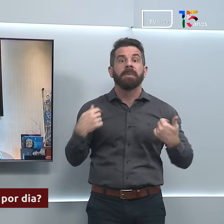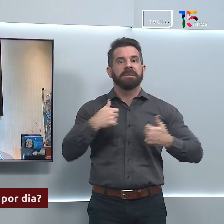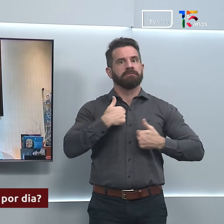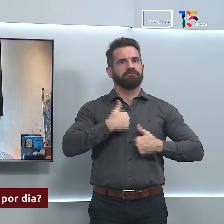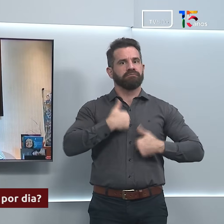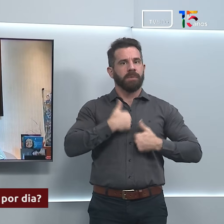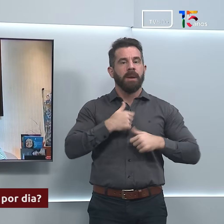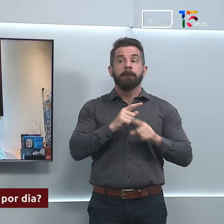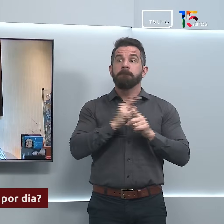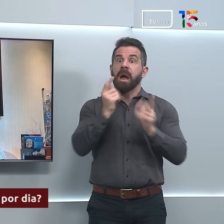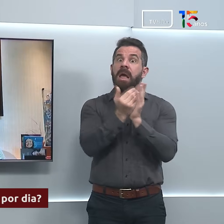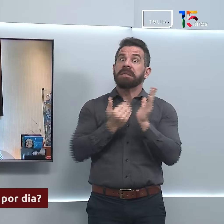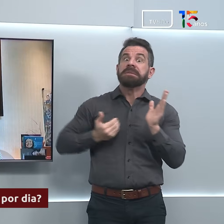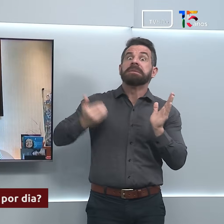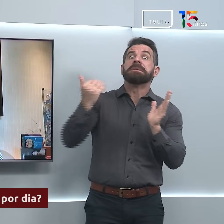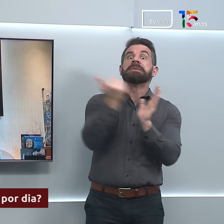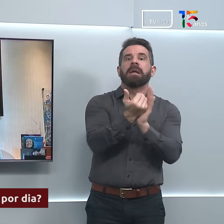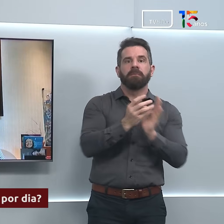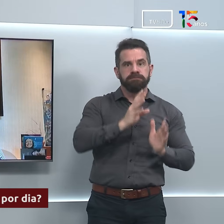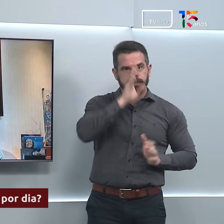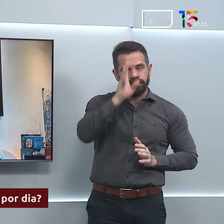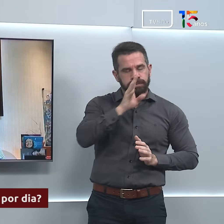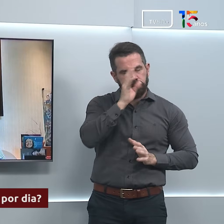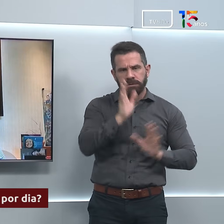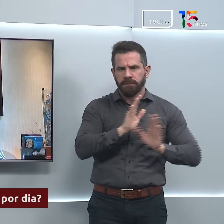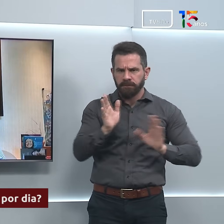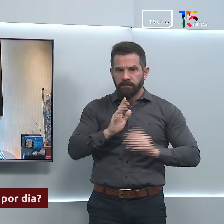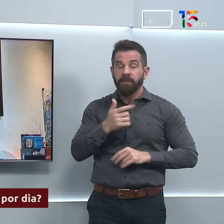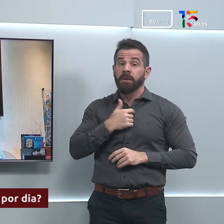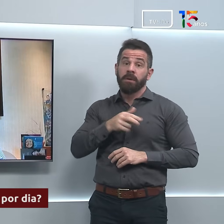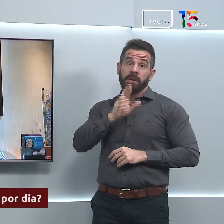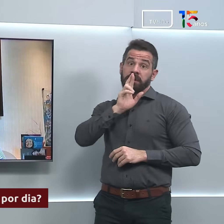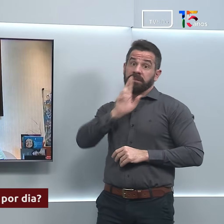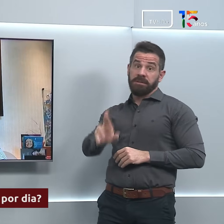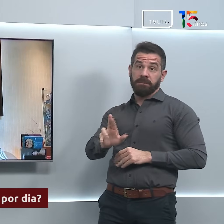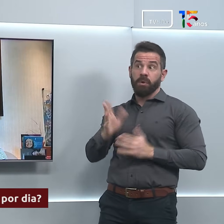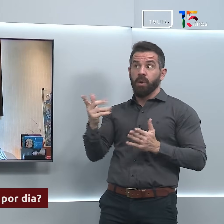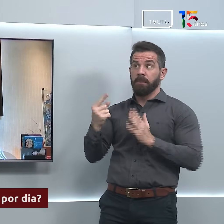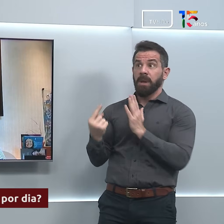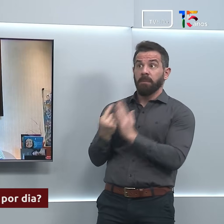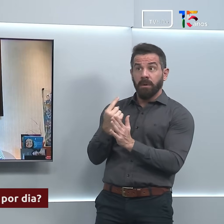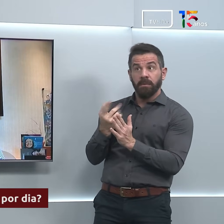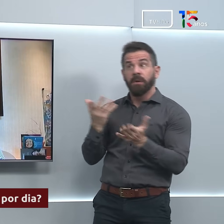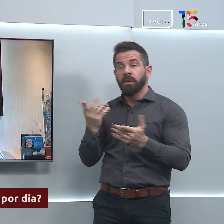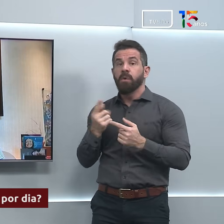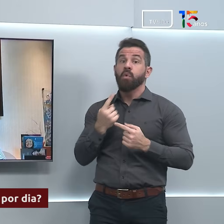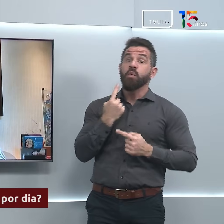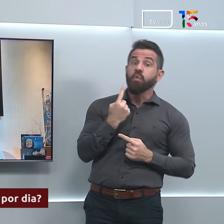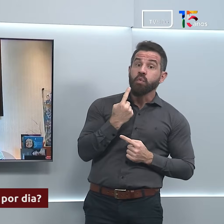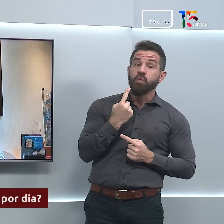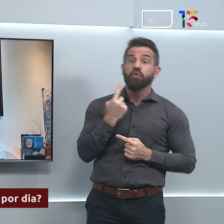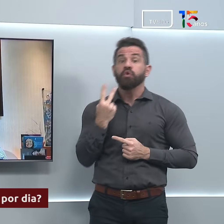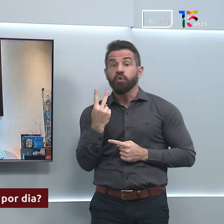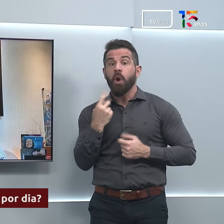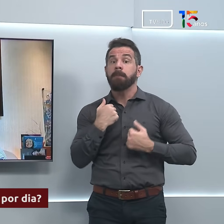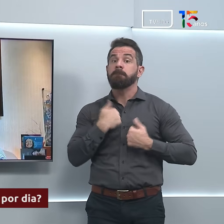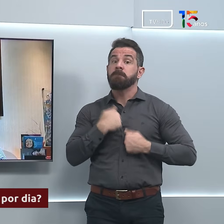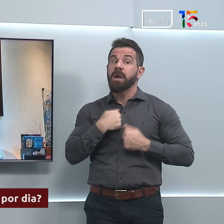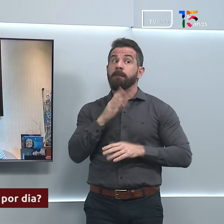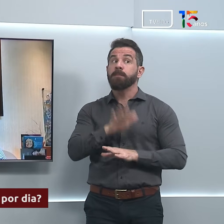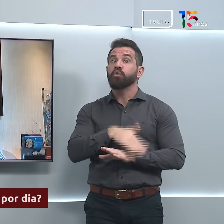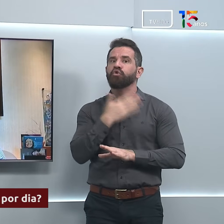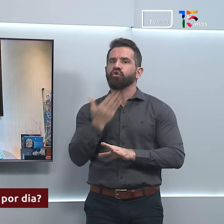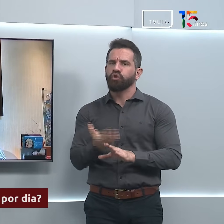o excesso realmente. Então, respondendo diretamente à pergunta, 1 a 2 banhos ao dia, com uma